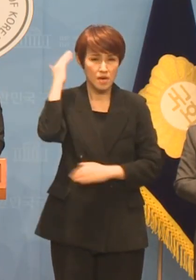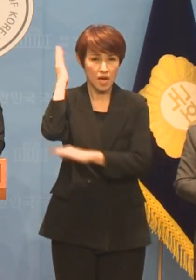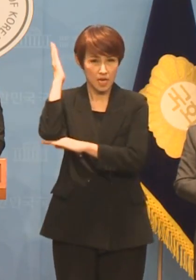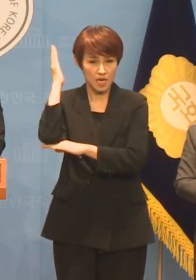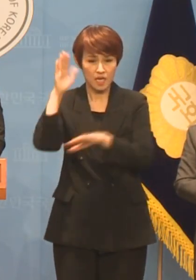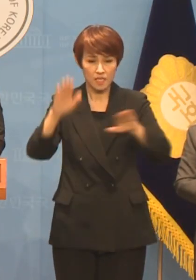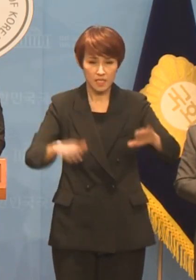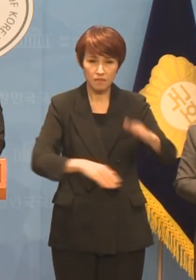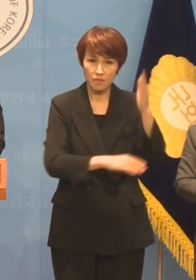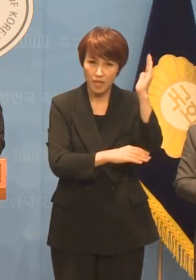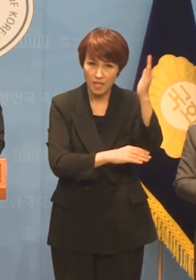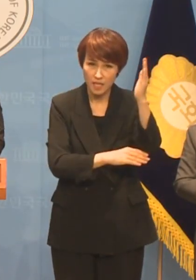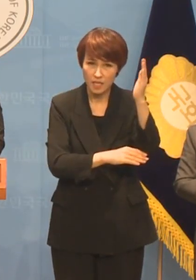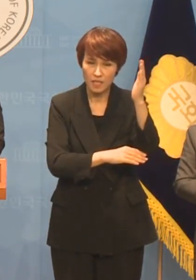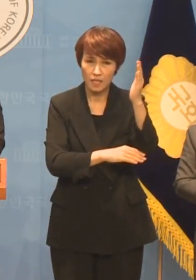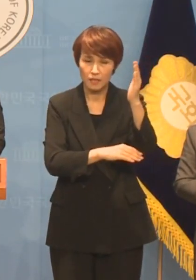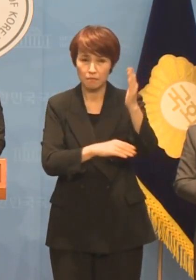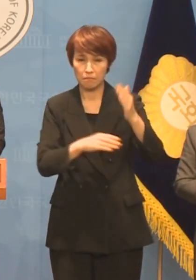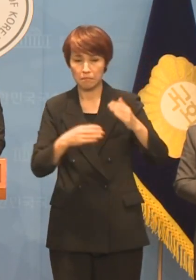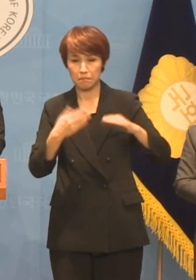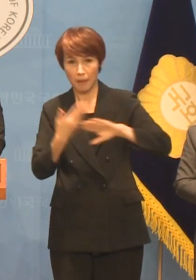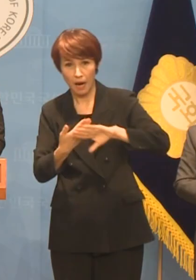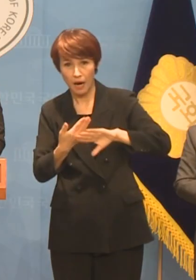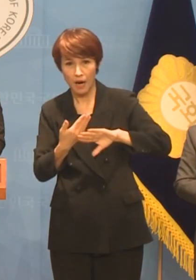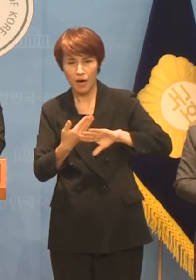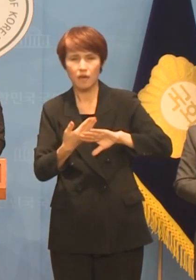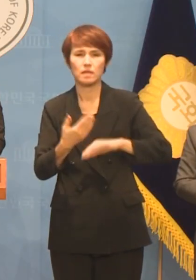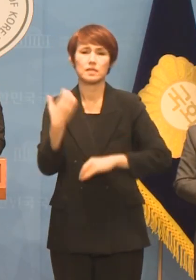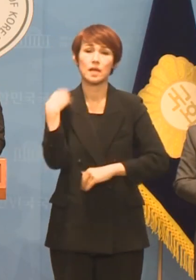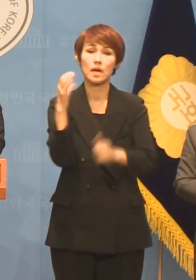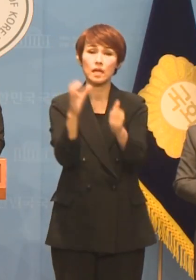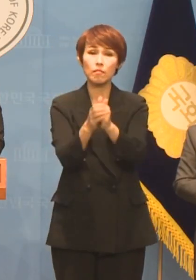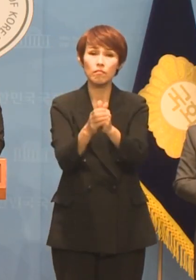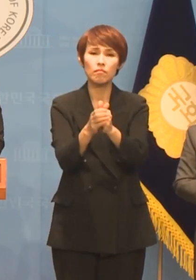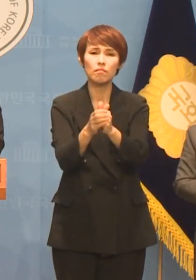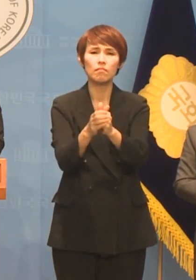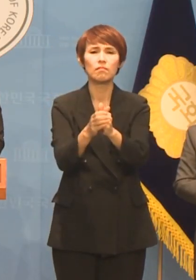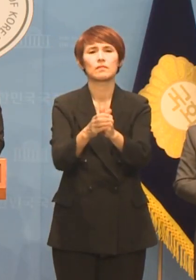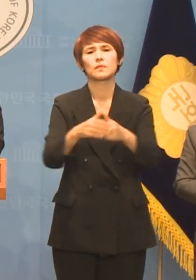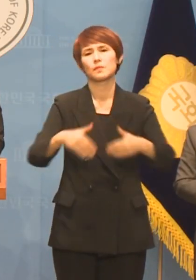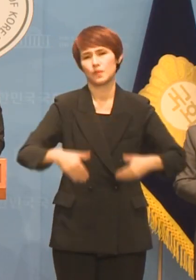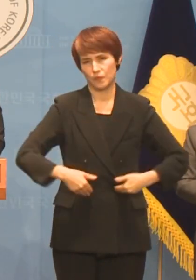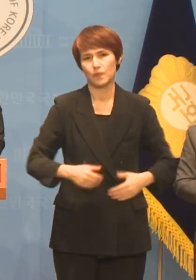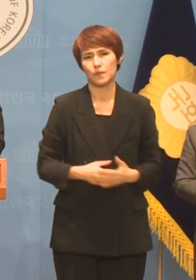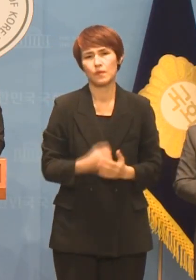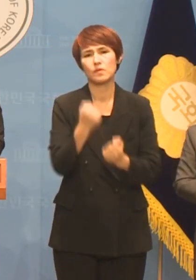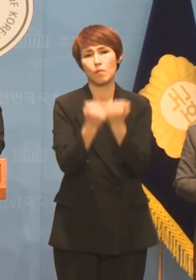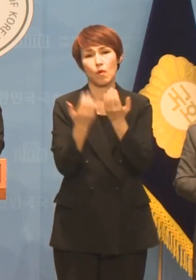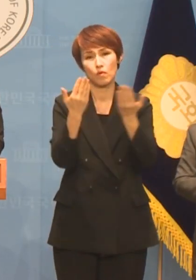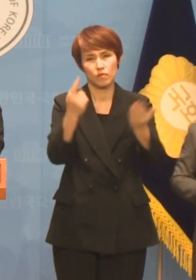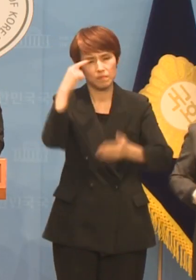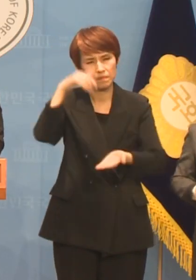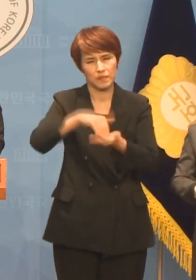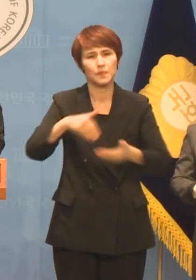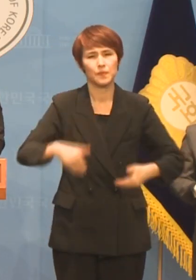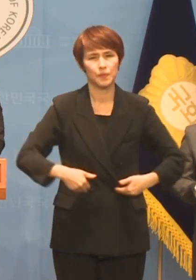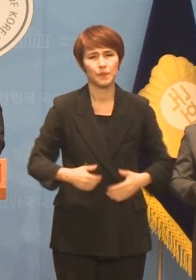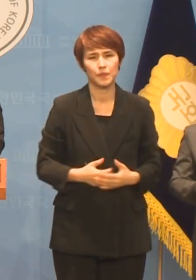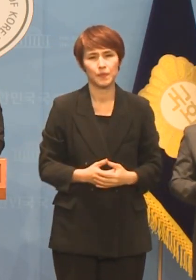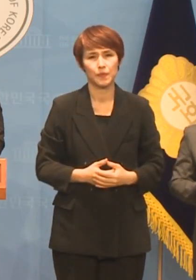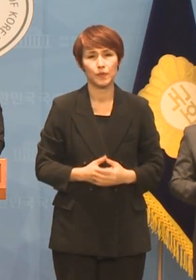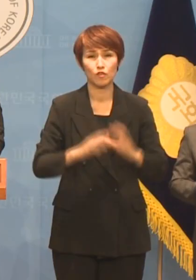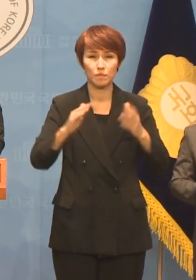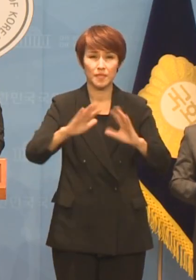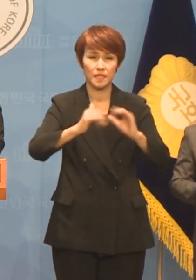발언과 현재의 입장이 모순된다면 그에 대한 책임 있는 설명과 반성이 필요합니다.